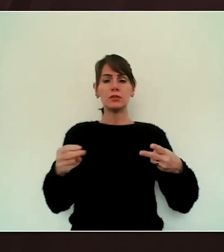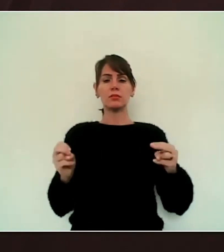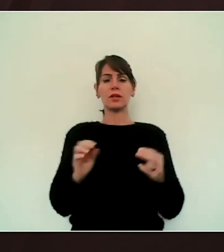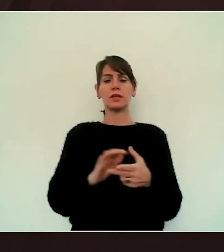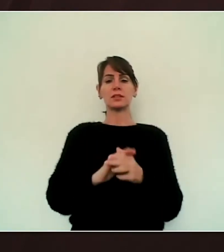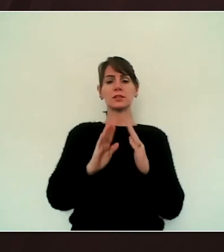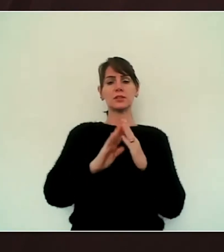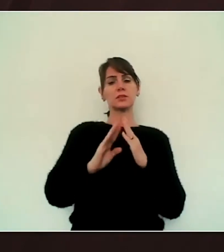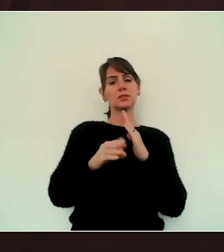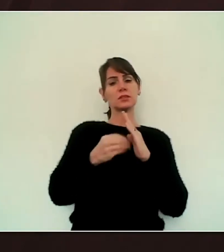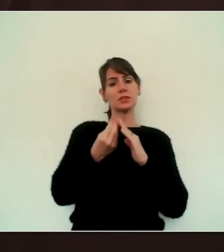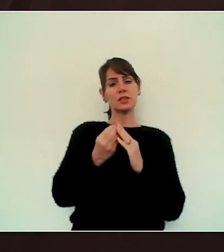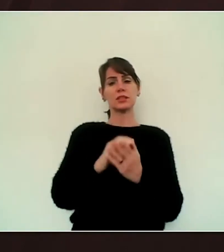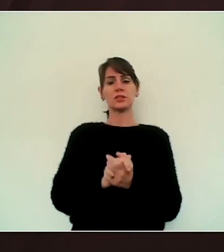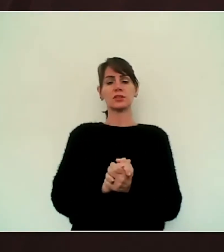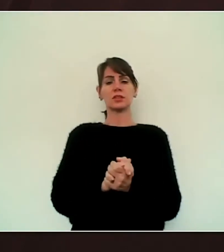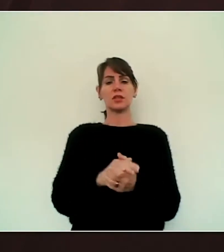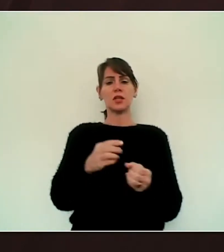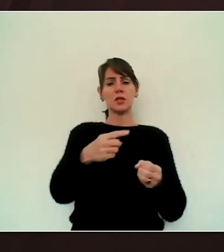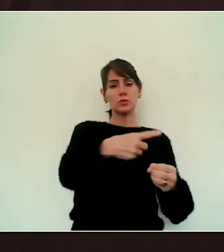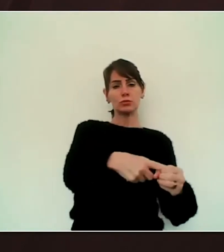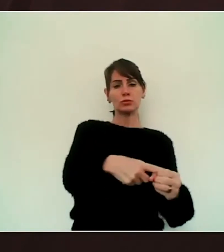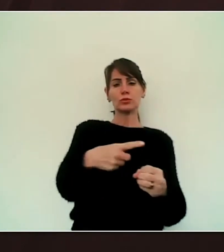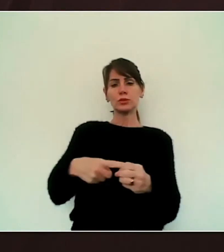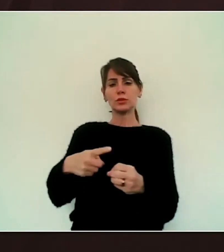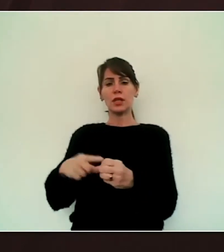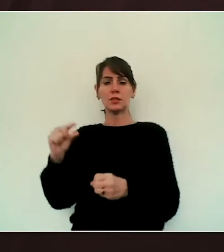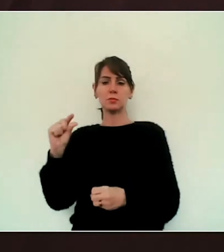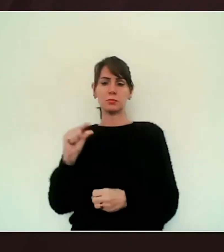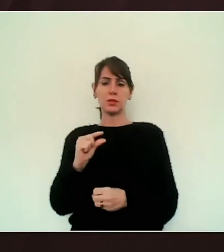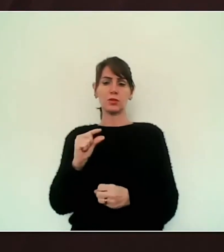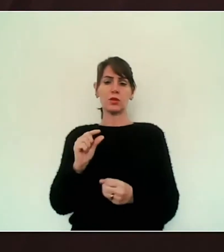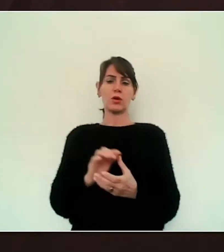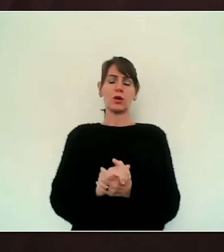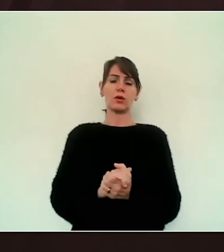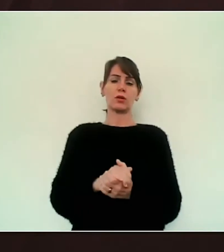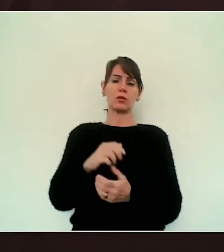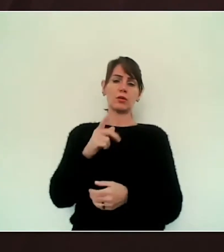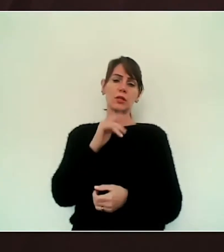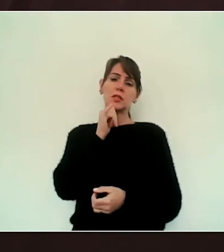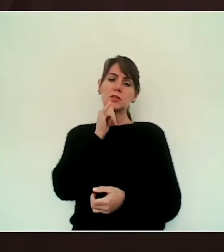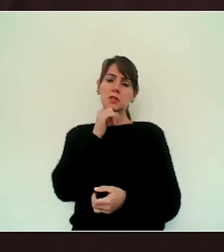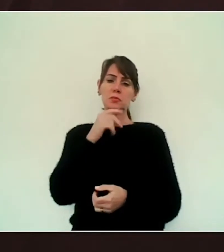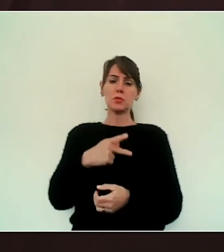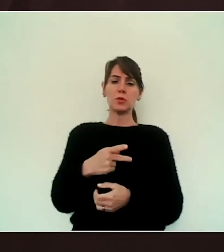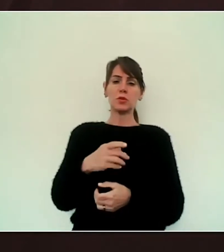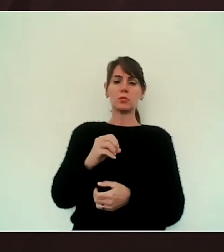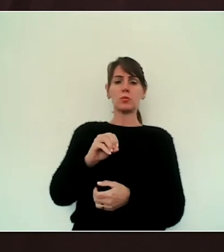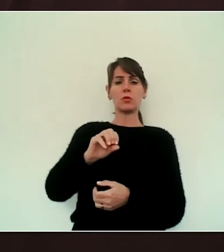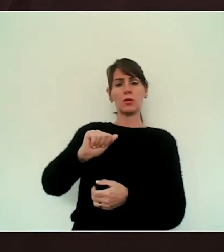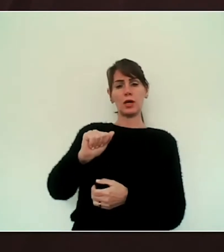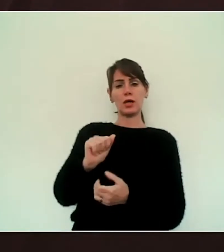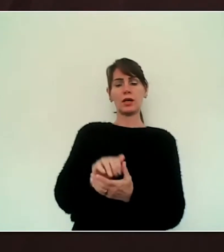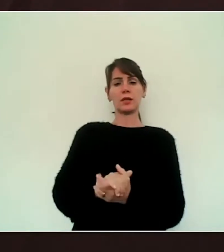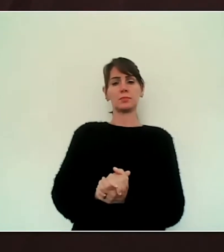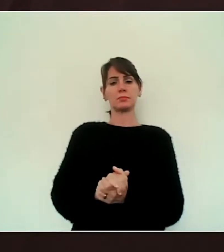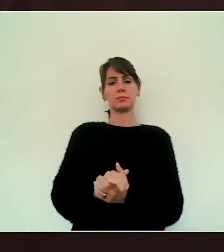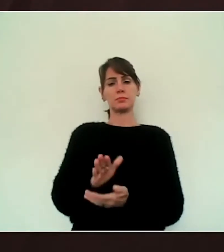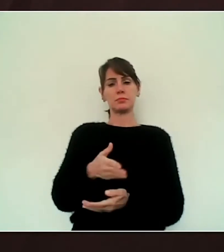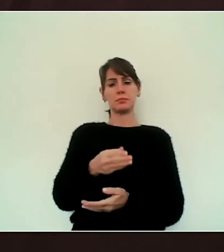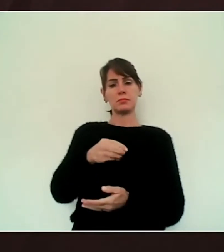igreja em Osasco, Guarulhos, né, Poá, Mogi das Cruzes e assim por diante. Então,